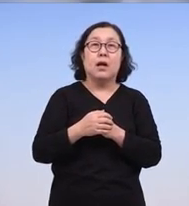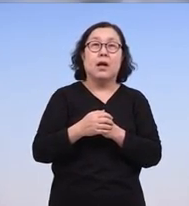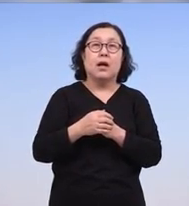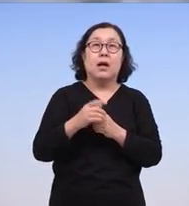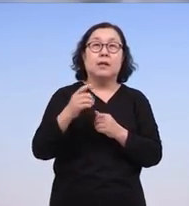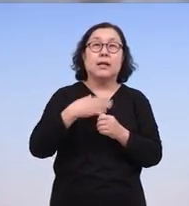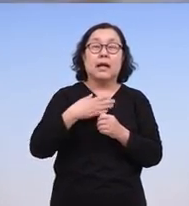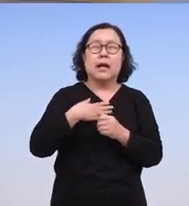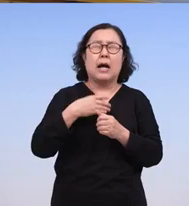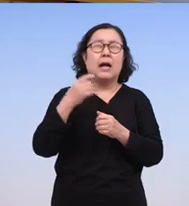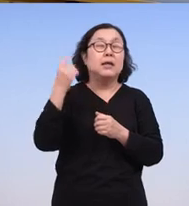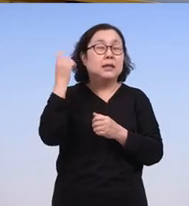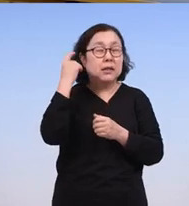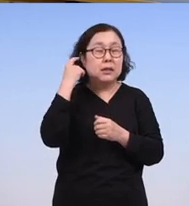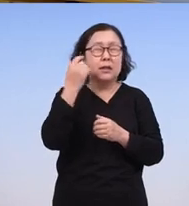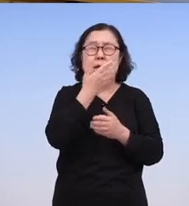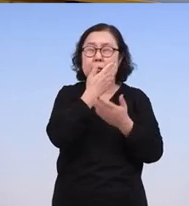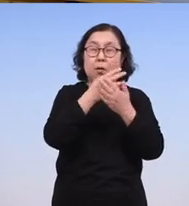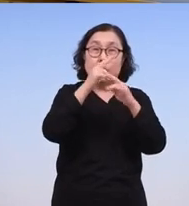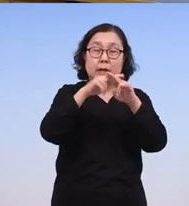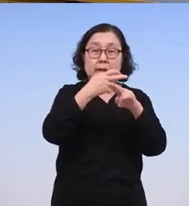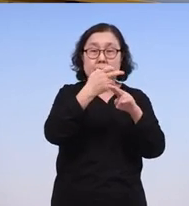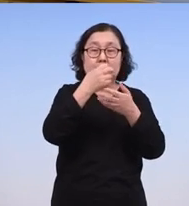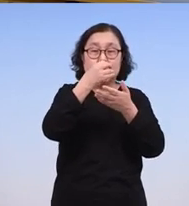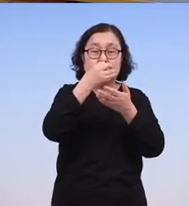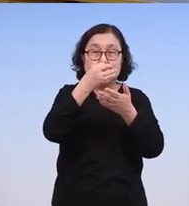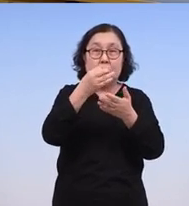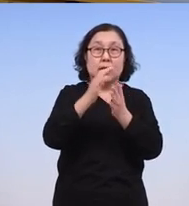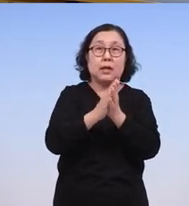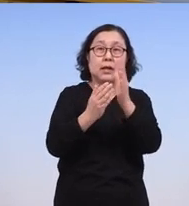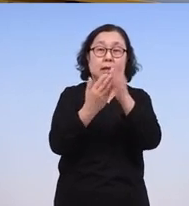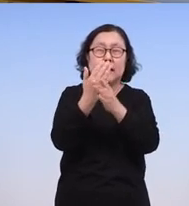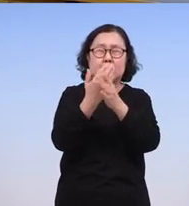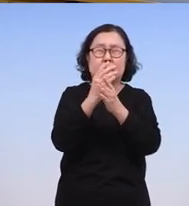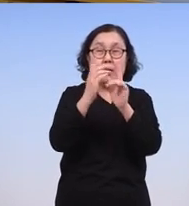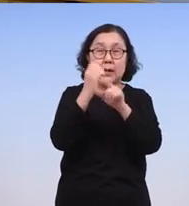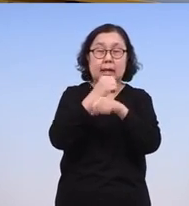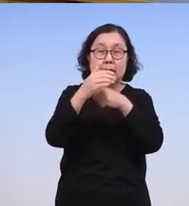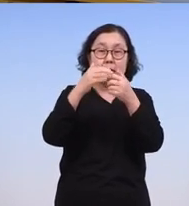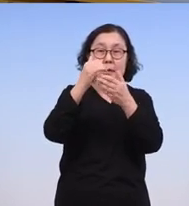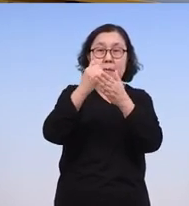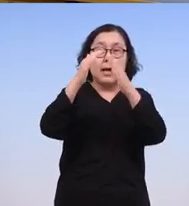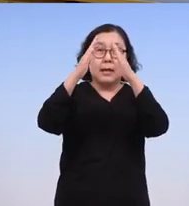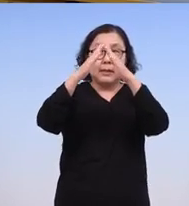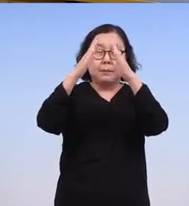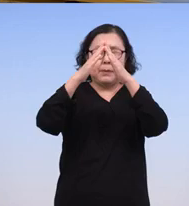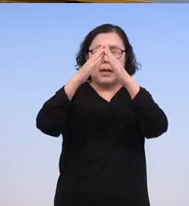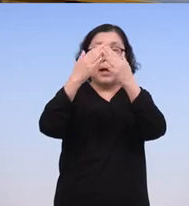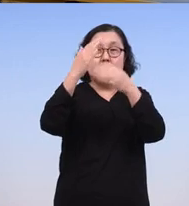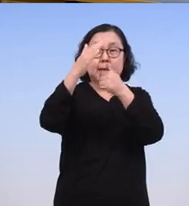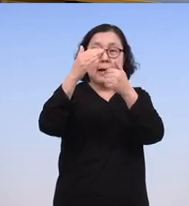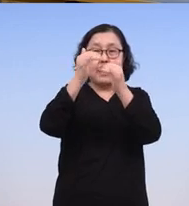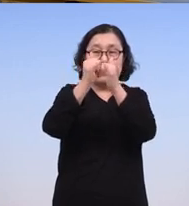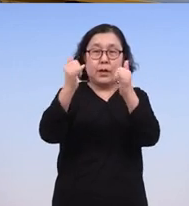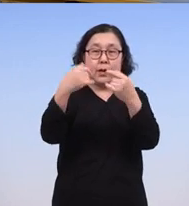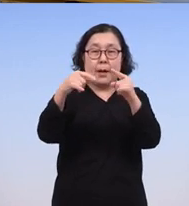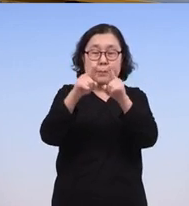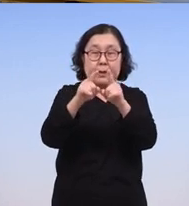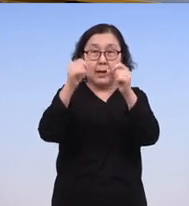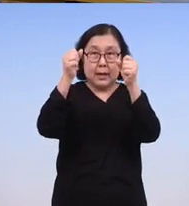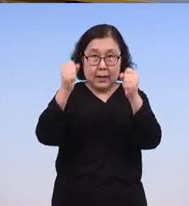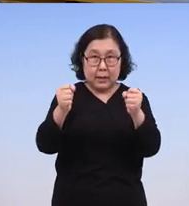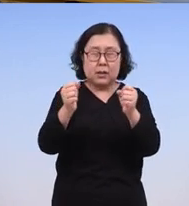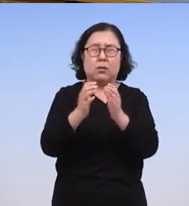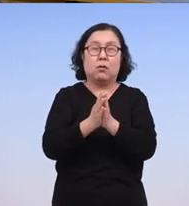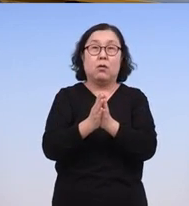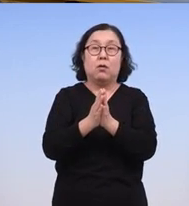요한계시록 21장 3절 다시 보세요. 내가 들으니 보좌에서 큰 음성이 나서 이르되 보라, 하나님의 장막이 사람들과 함께 있음에 하나님이